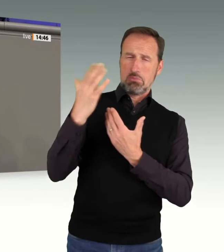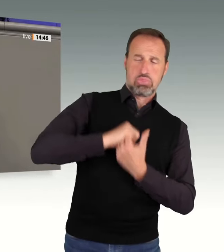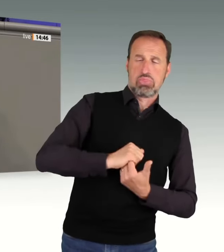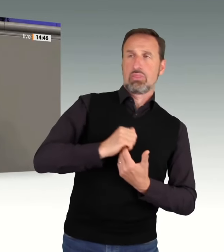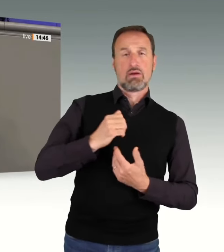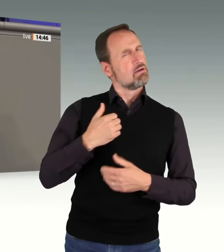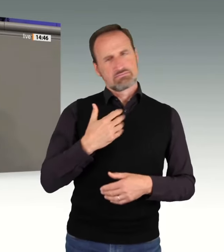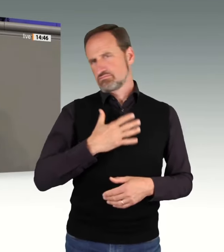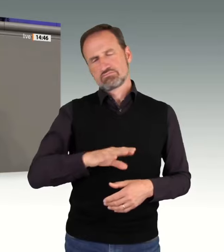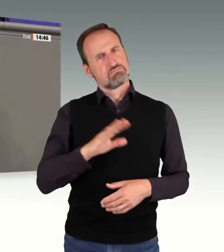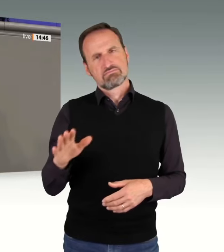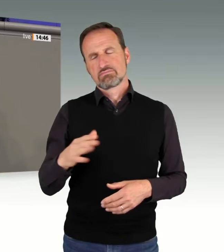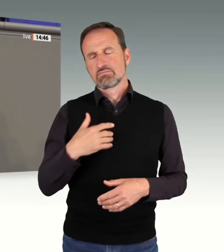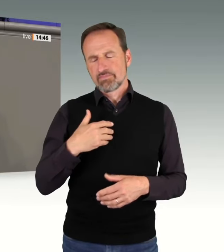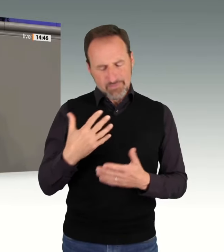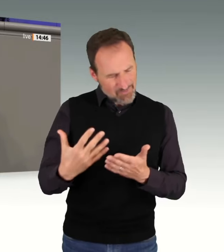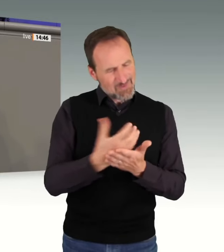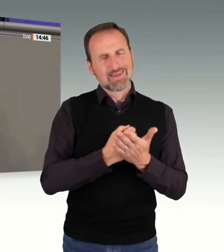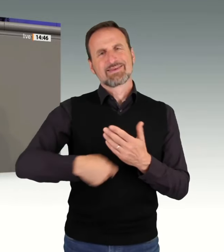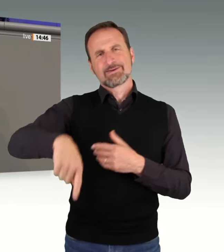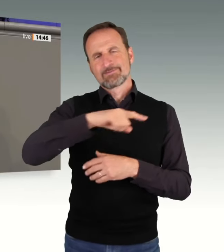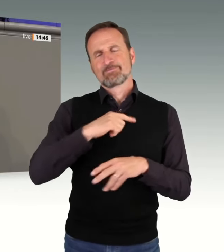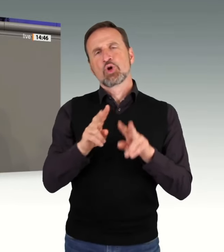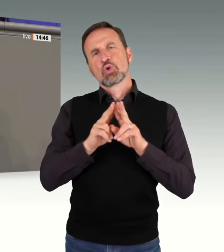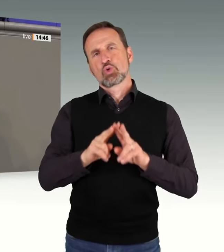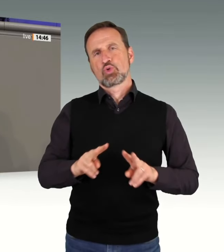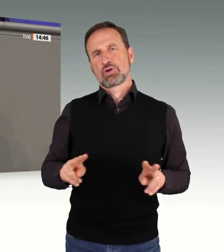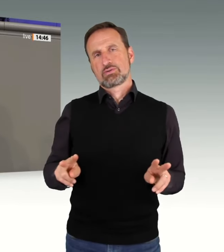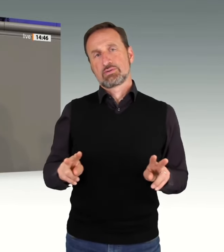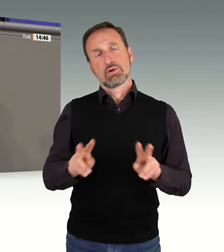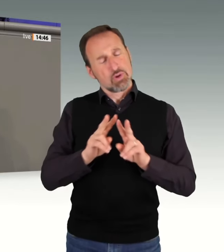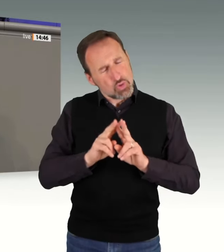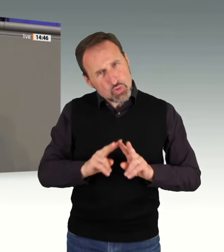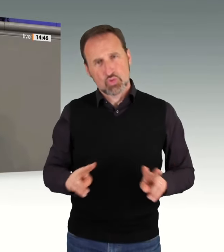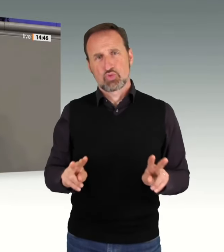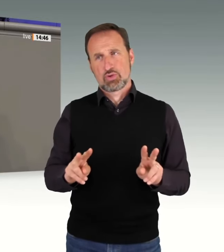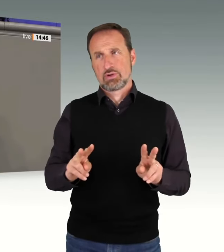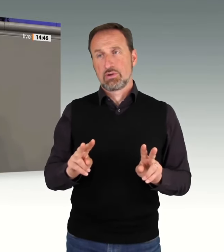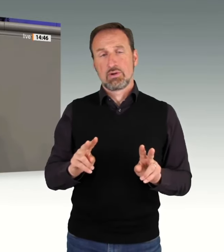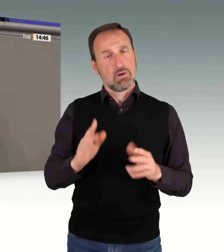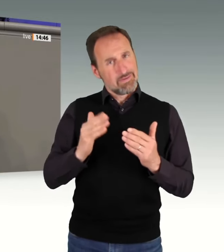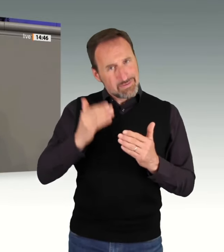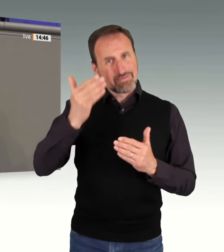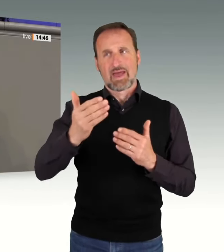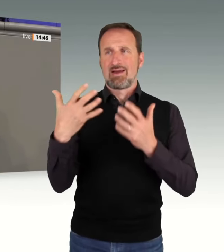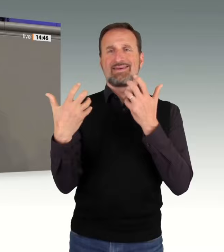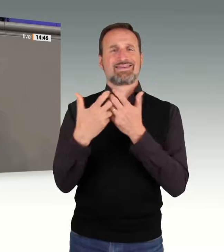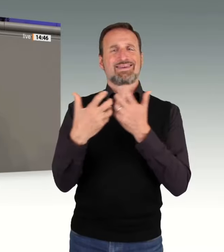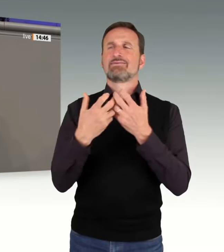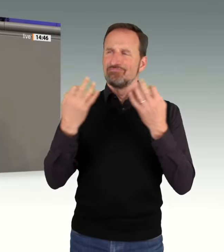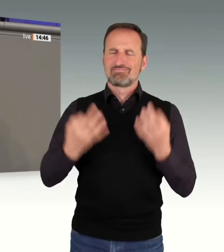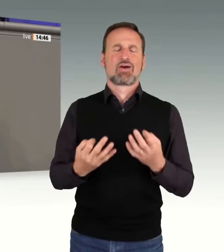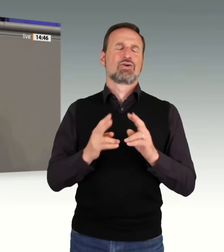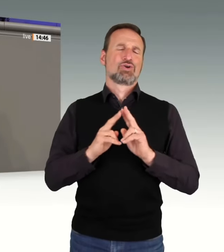Krieg. Und jeder, der das eigene Haus verteidigt hat, jeder, der die Verwandten verloren